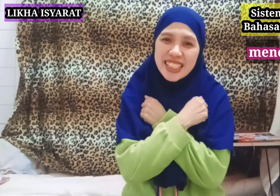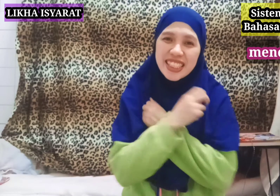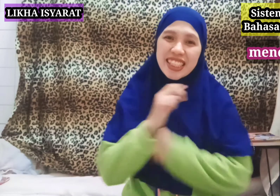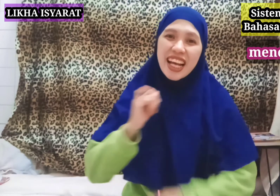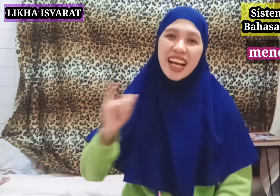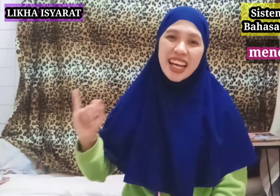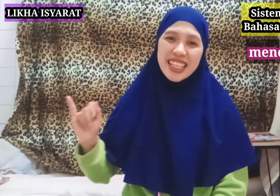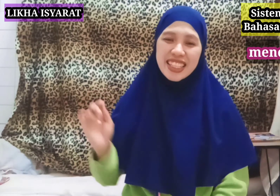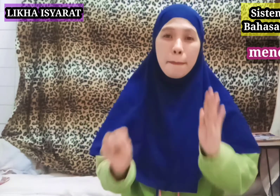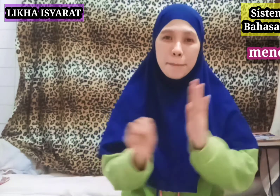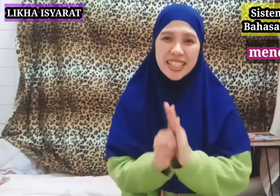mencintai,